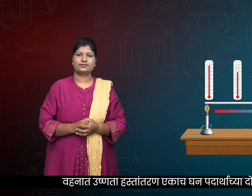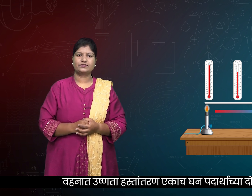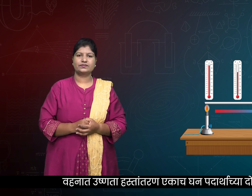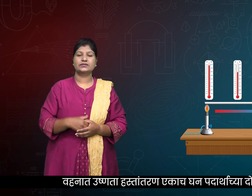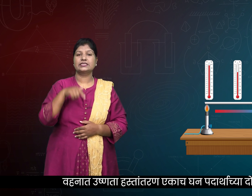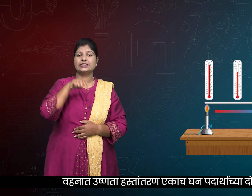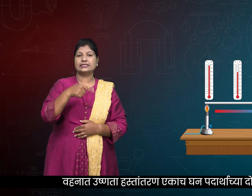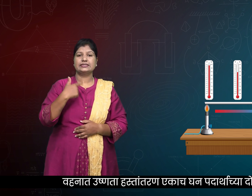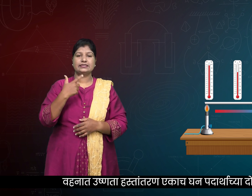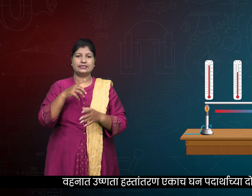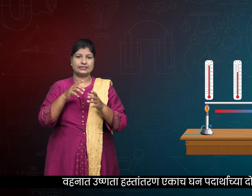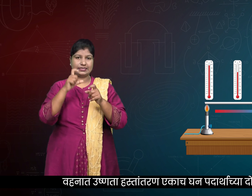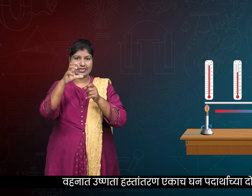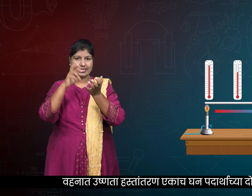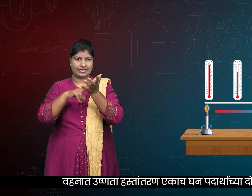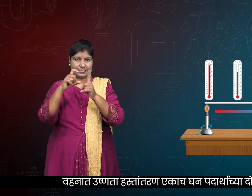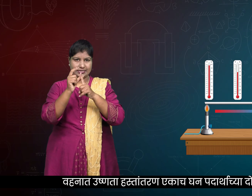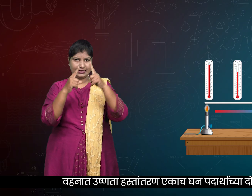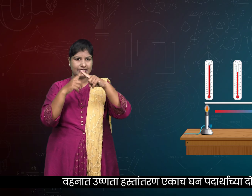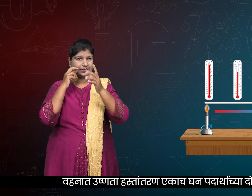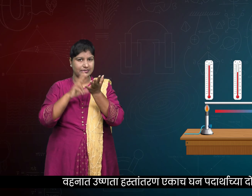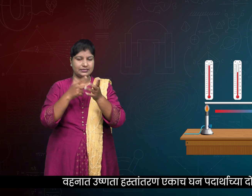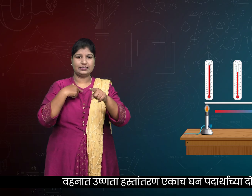वहनात उष्णता हस्तांतरण एकाच घन पदार्थांच्या 2 टोकांमध्ये